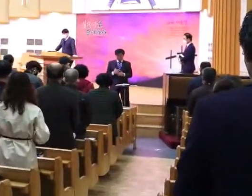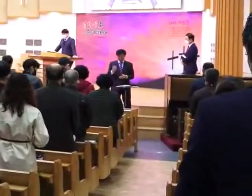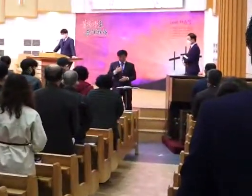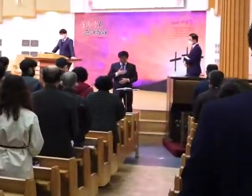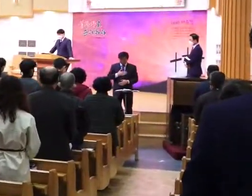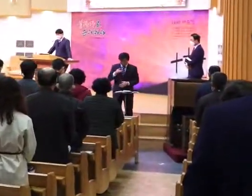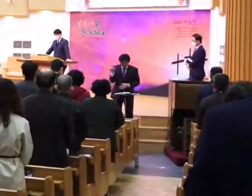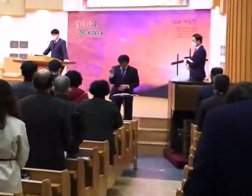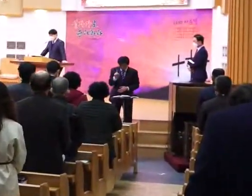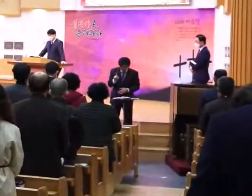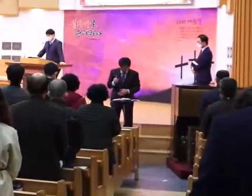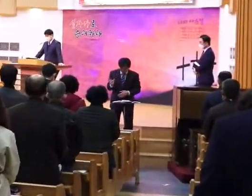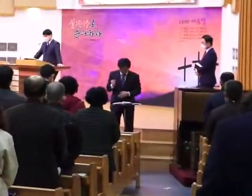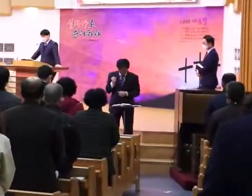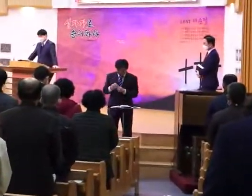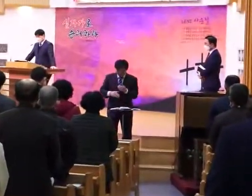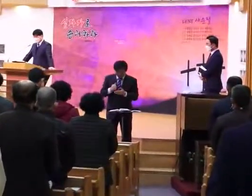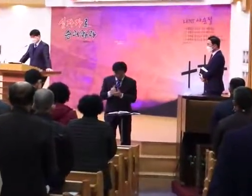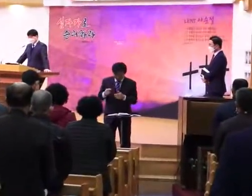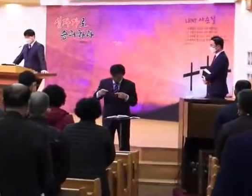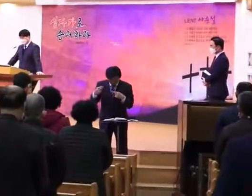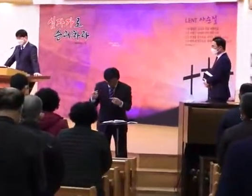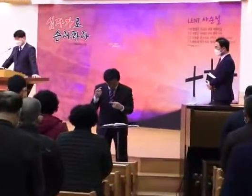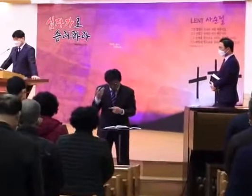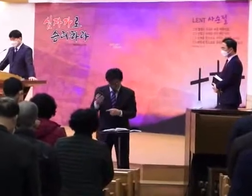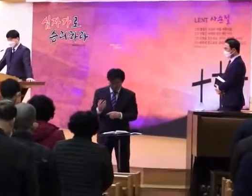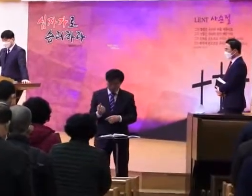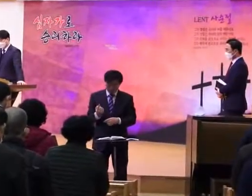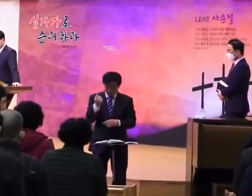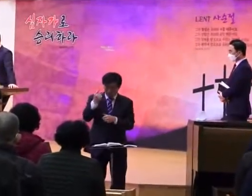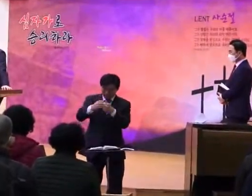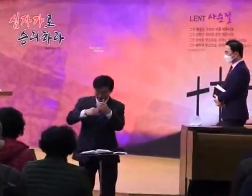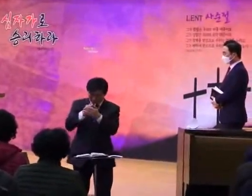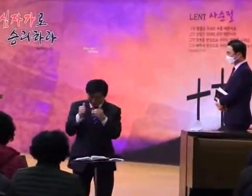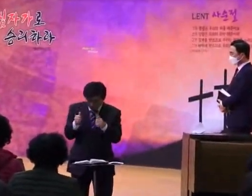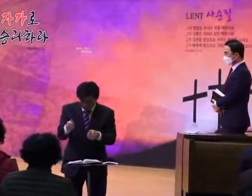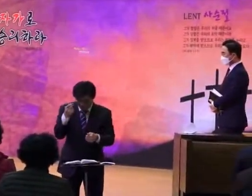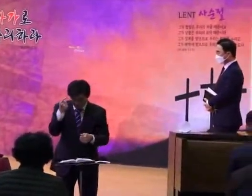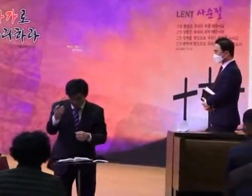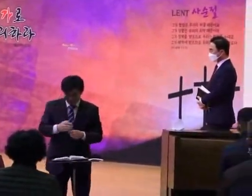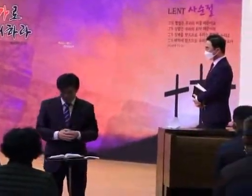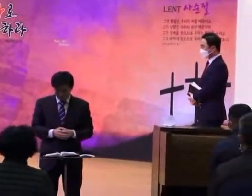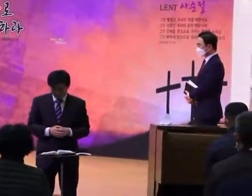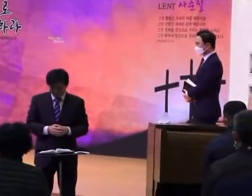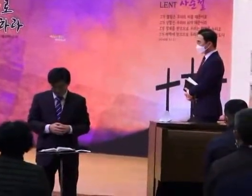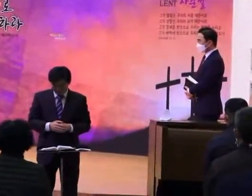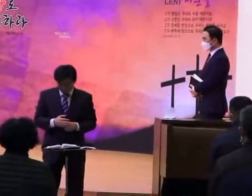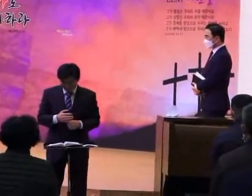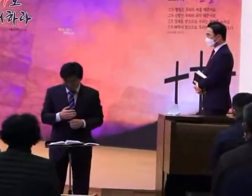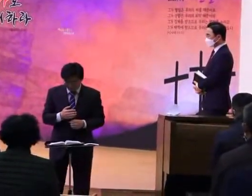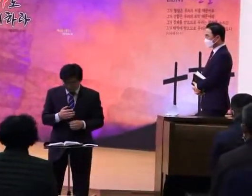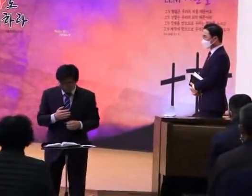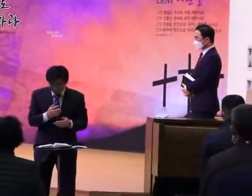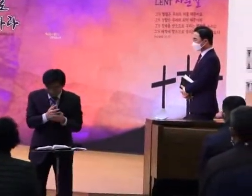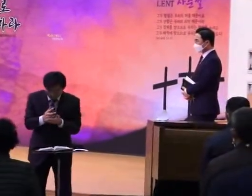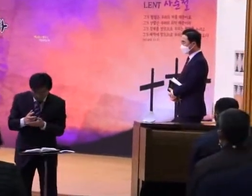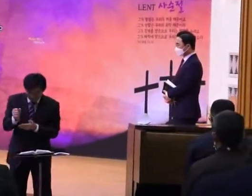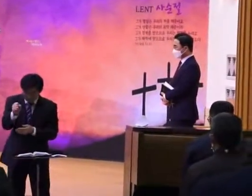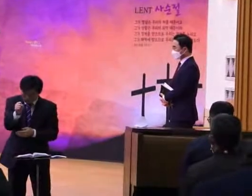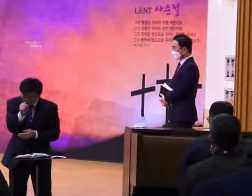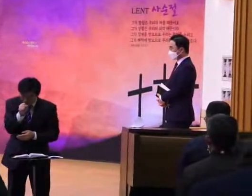내가 무엇을 가지고 여호와 앞에 나아가며 높으신 하늘께 경배할까? 사람아, 주께서 선한 것이 무엇임을 내게